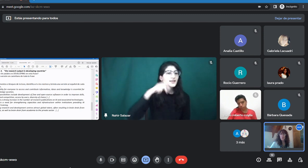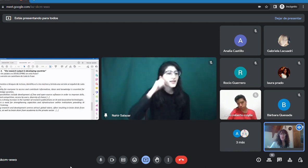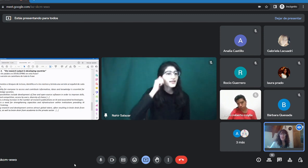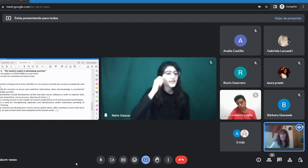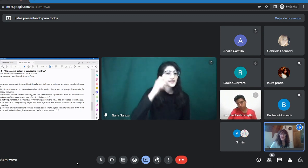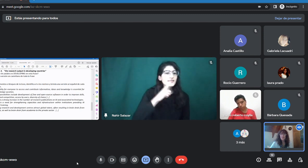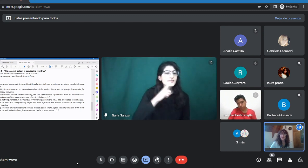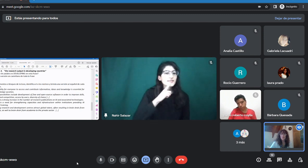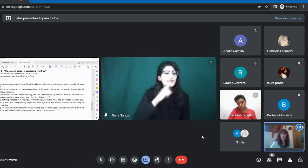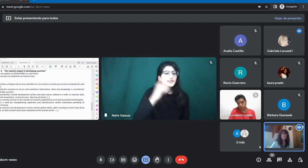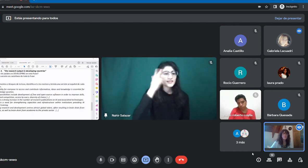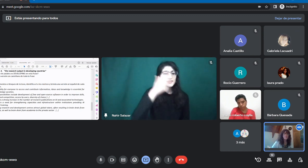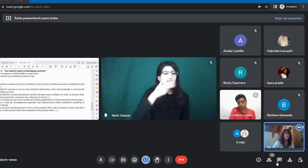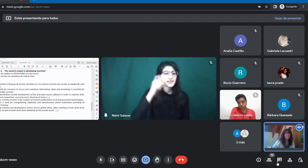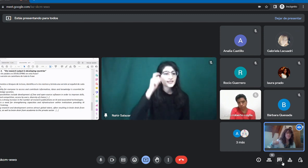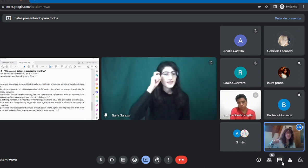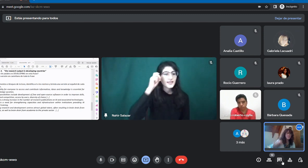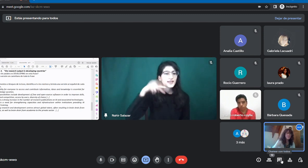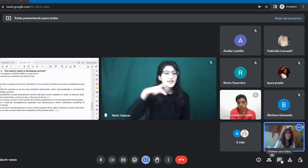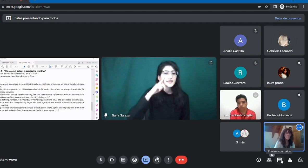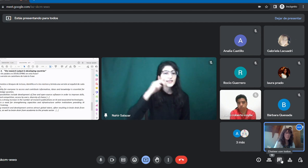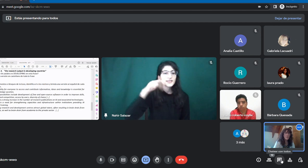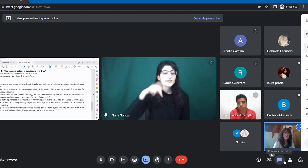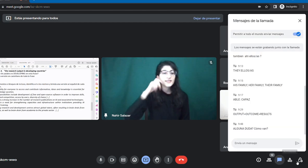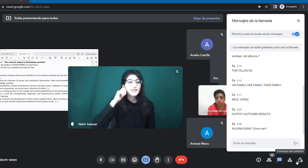cómo es la derivación.